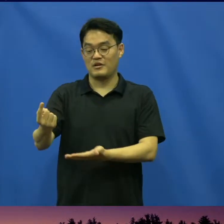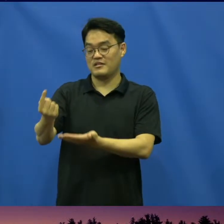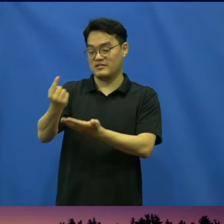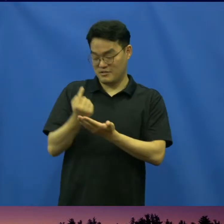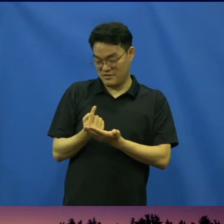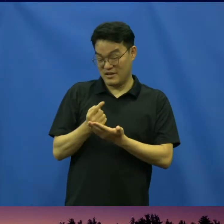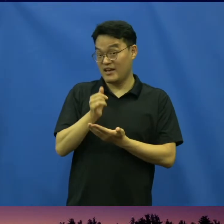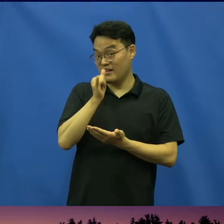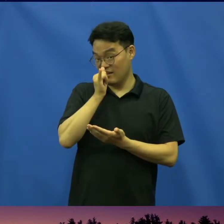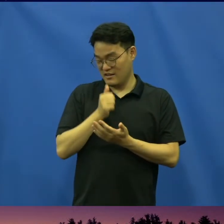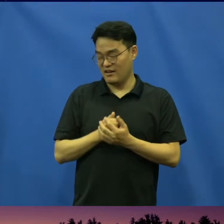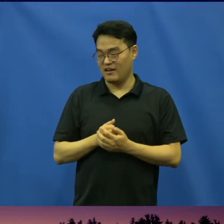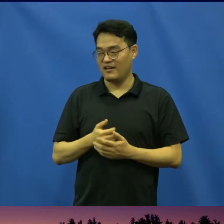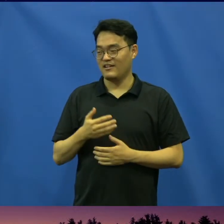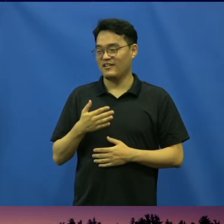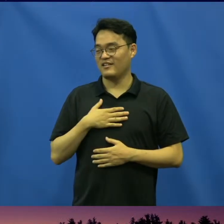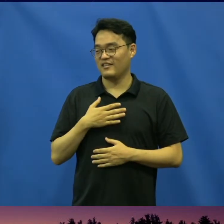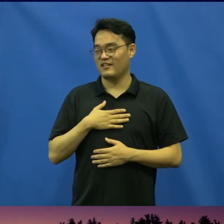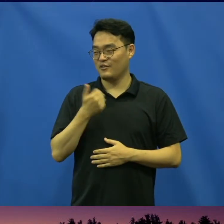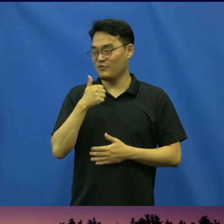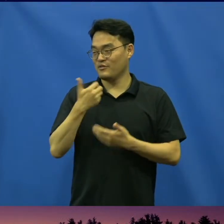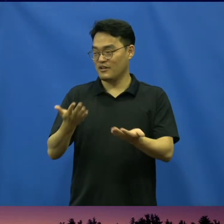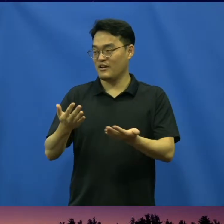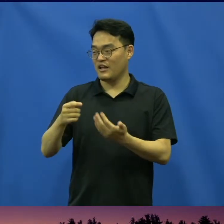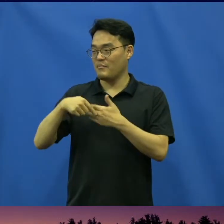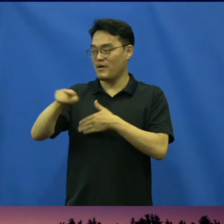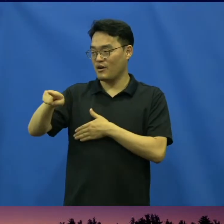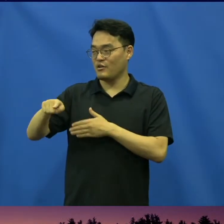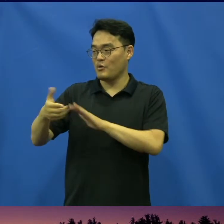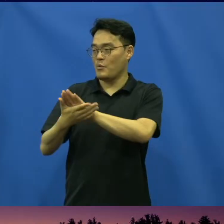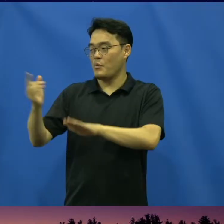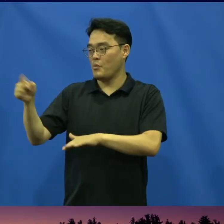있습니다. 하여튼 외국에서 오신 분들은 환영 다 합시다.